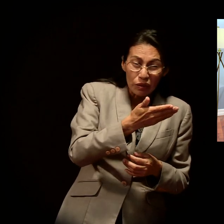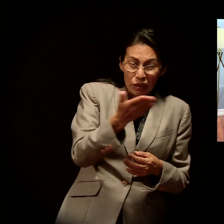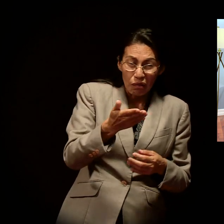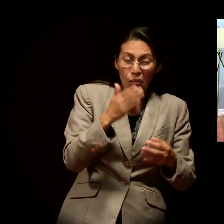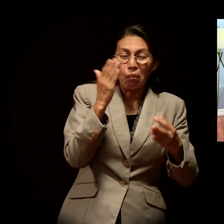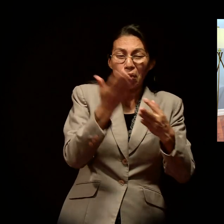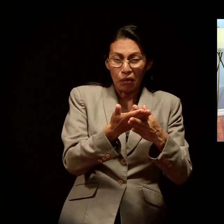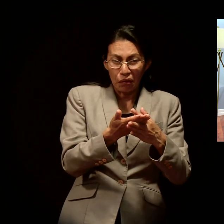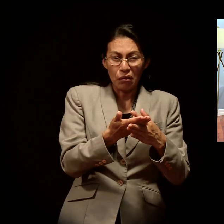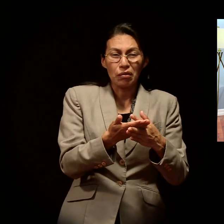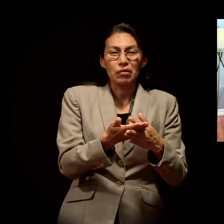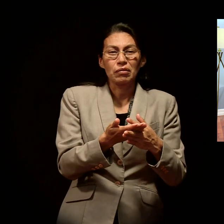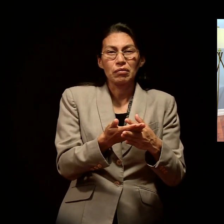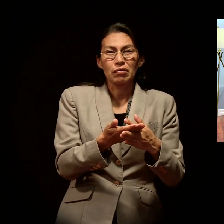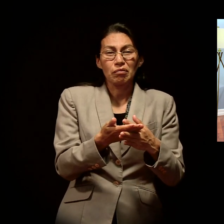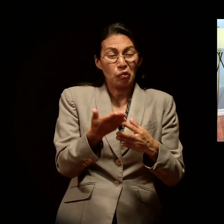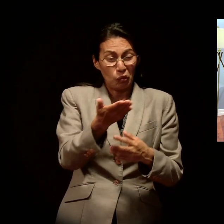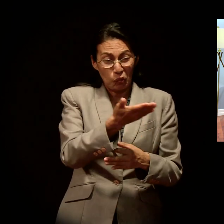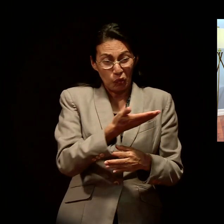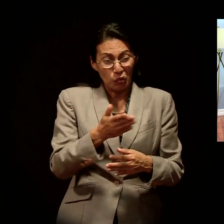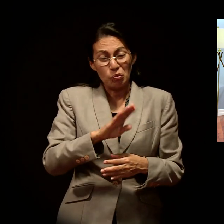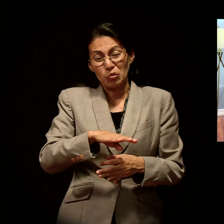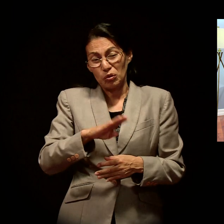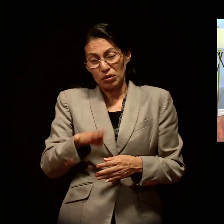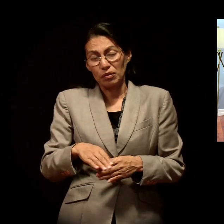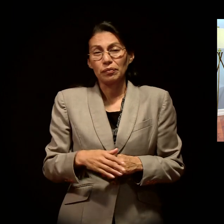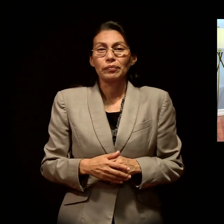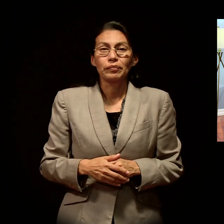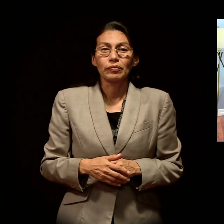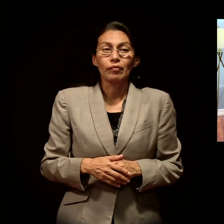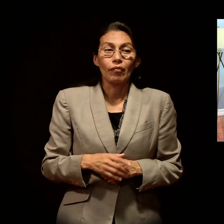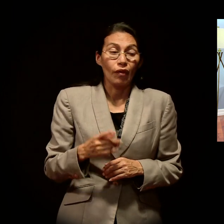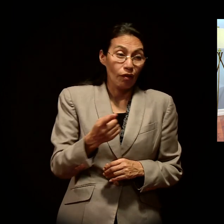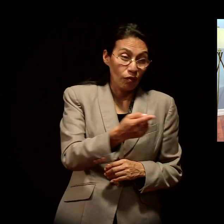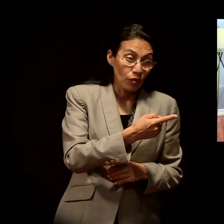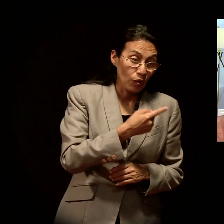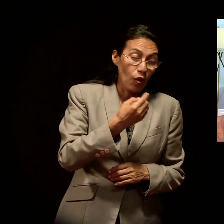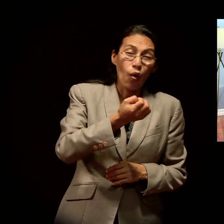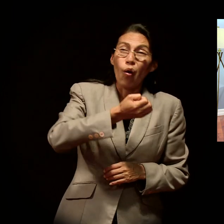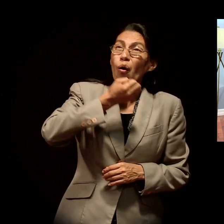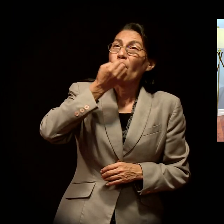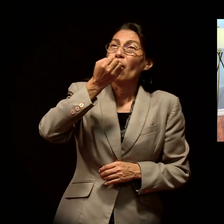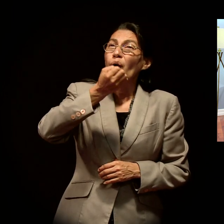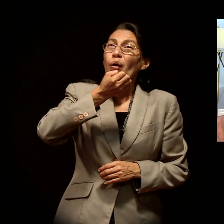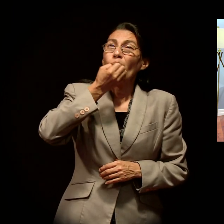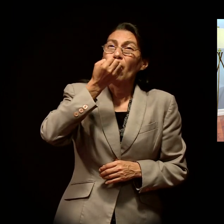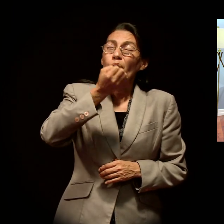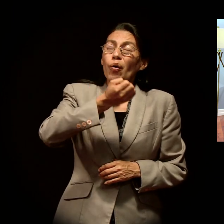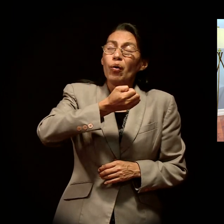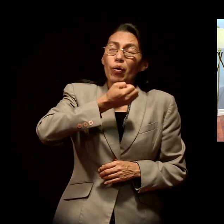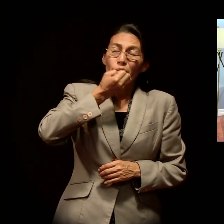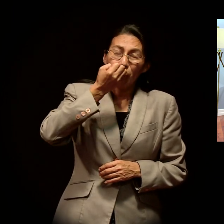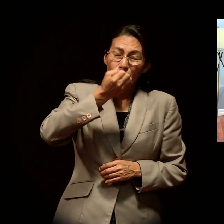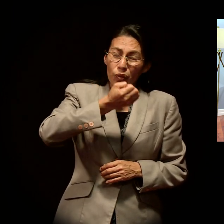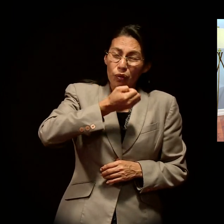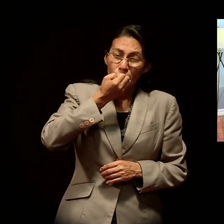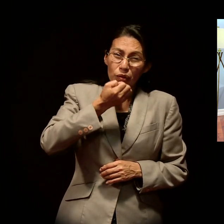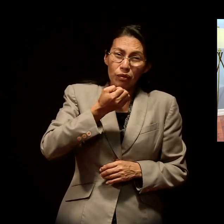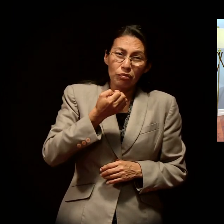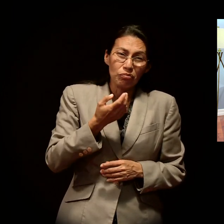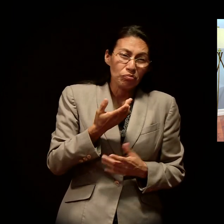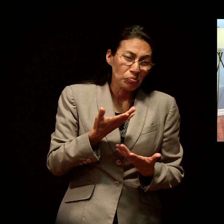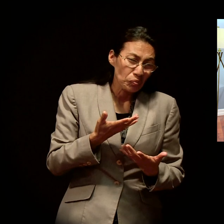interpretación y van a y van a perecer y ellos se reúnen para orar